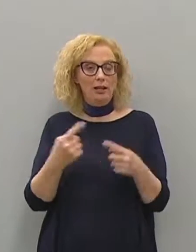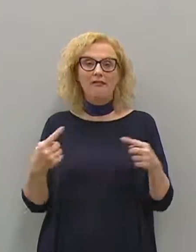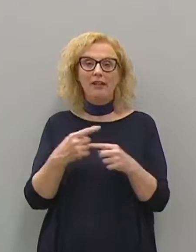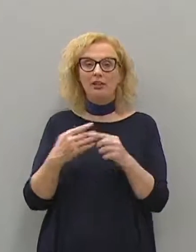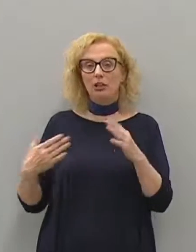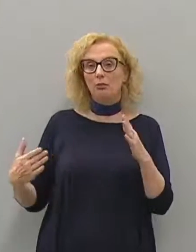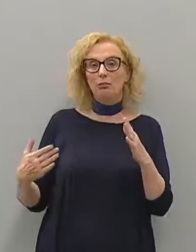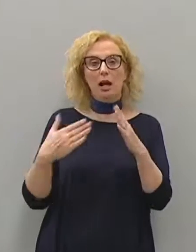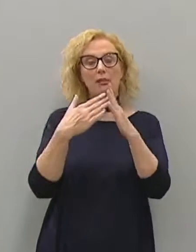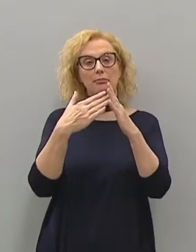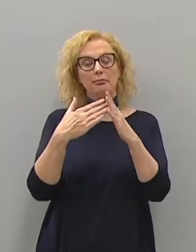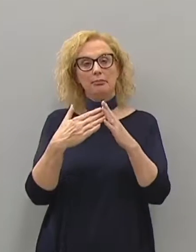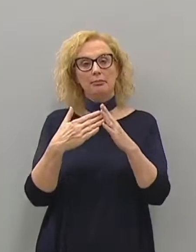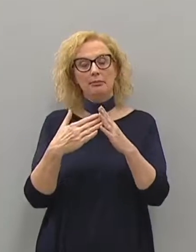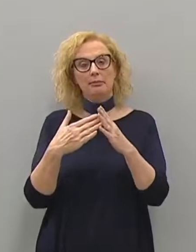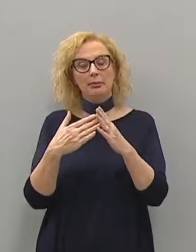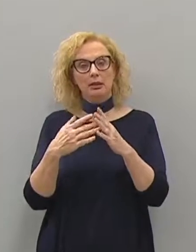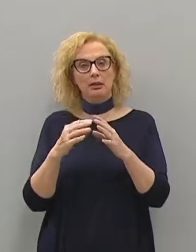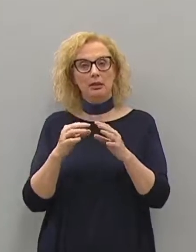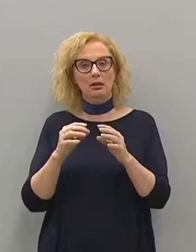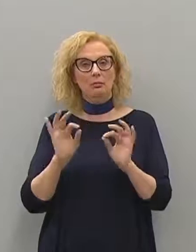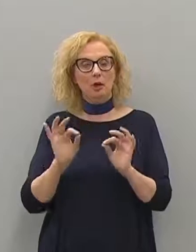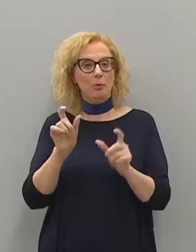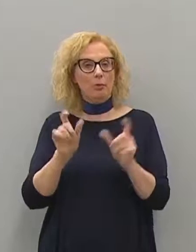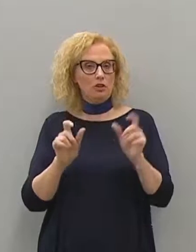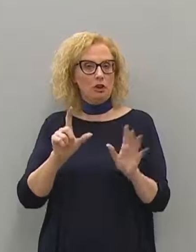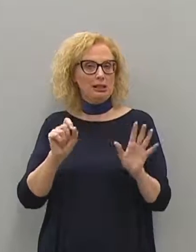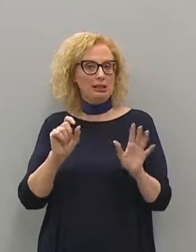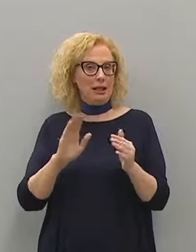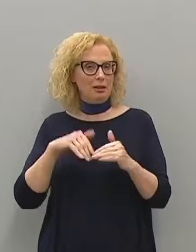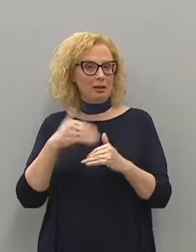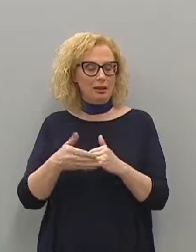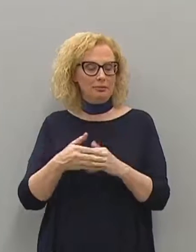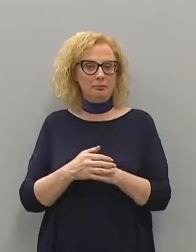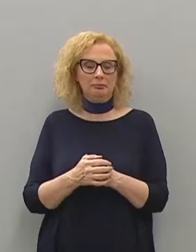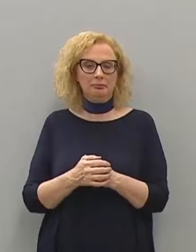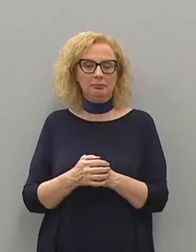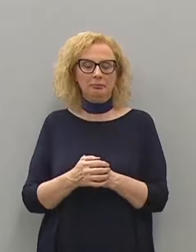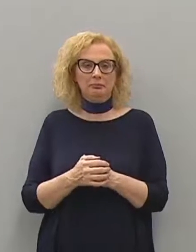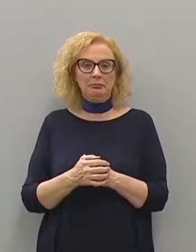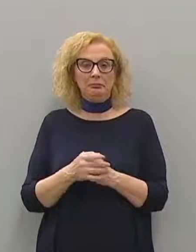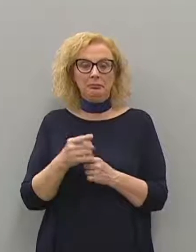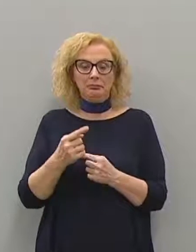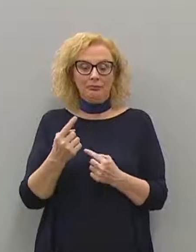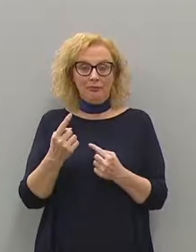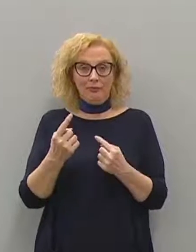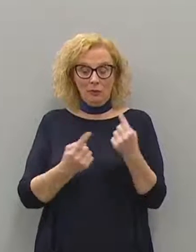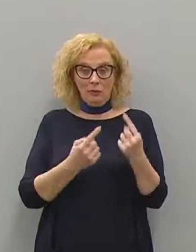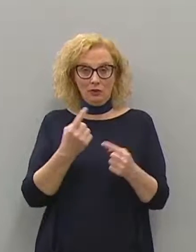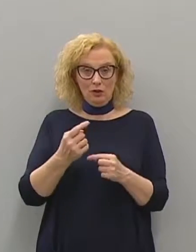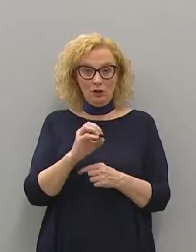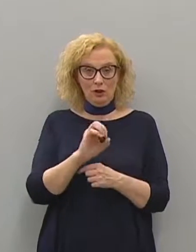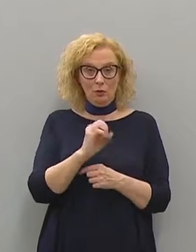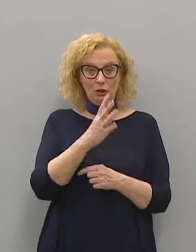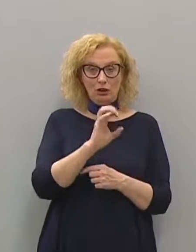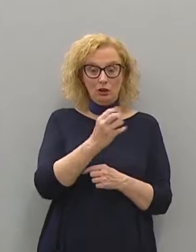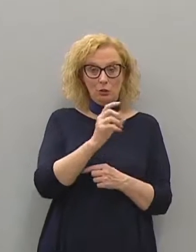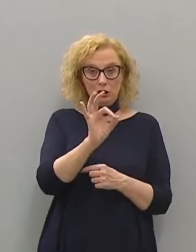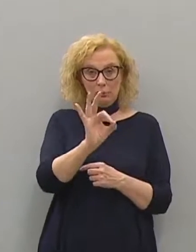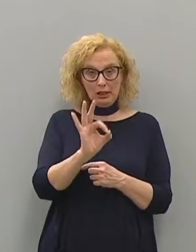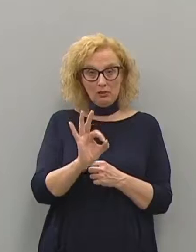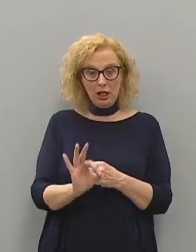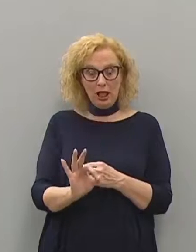avuto tra i contagiati fra gli ultra settantenne avendo questo aspetto passando ripeto da un 14 15 per cento dei